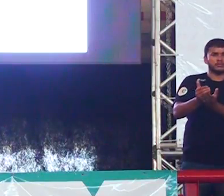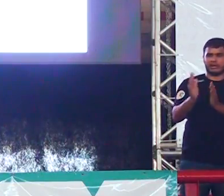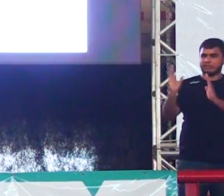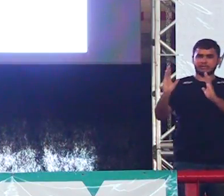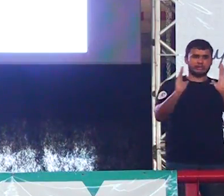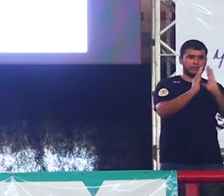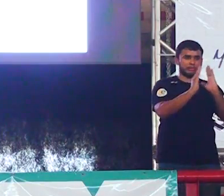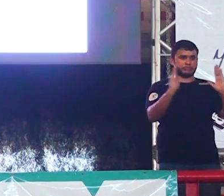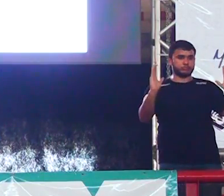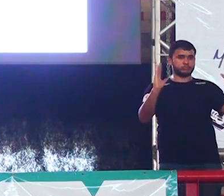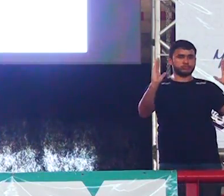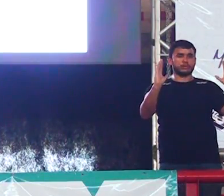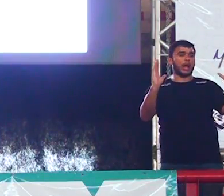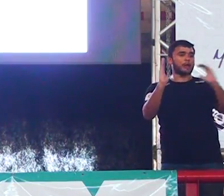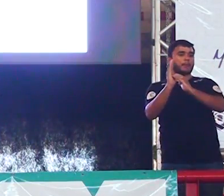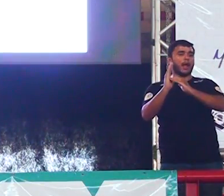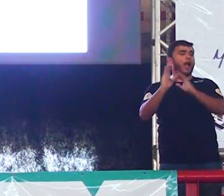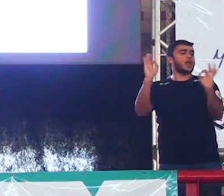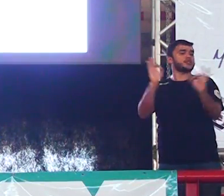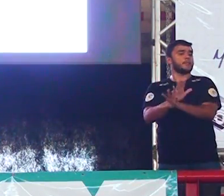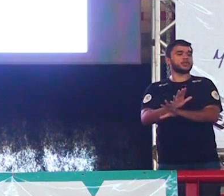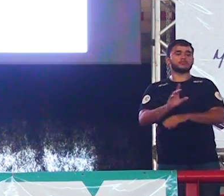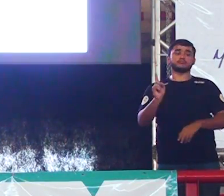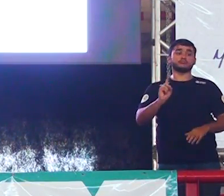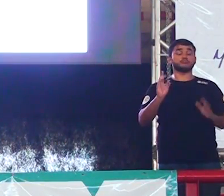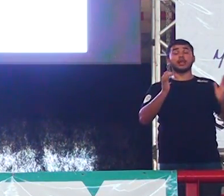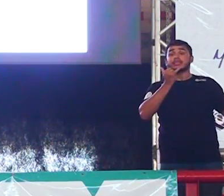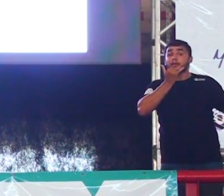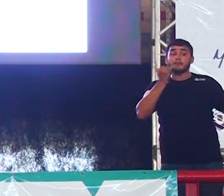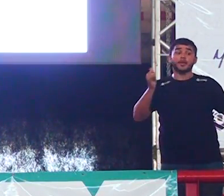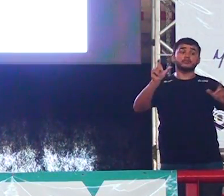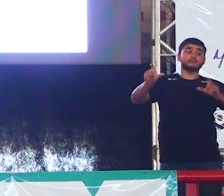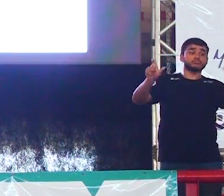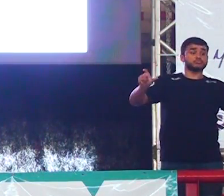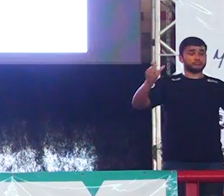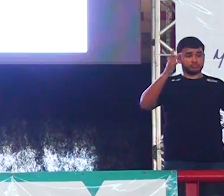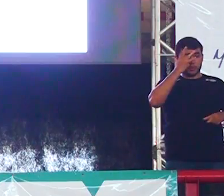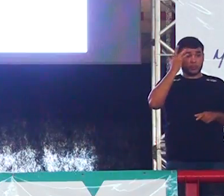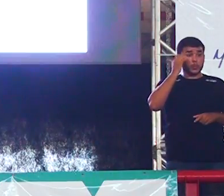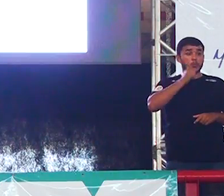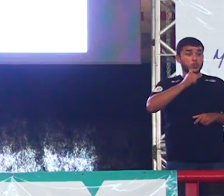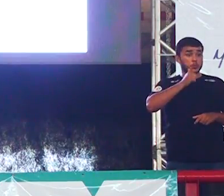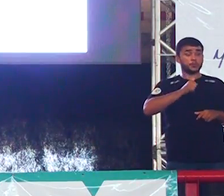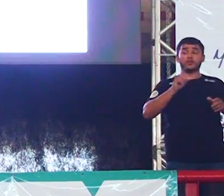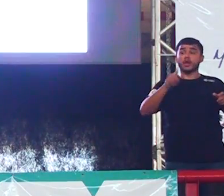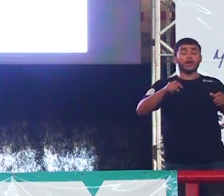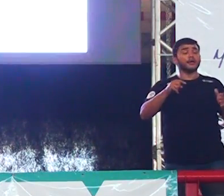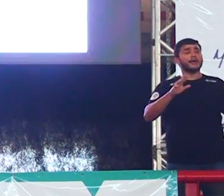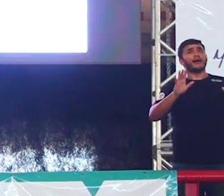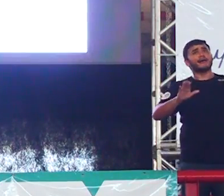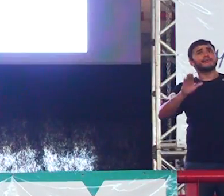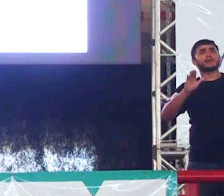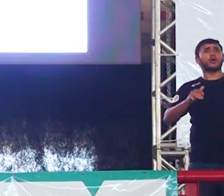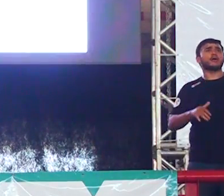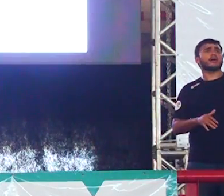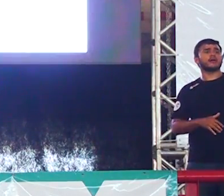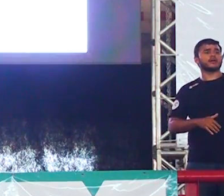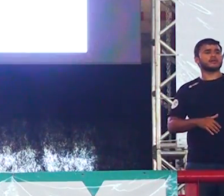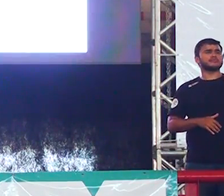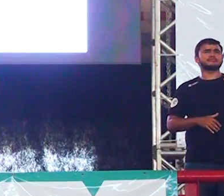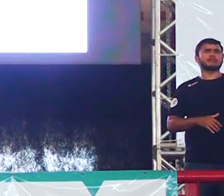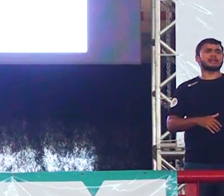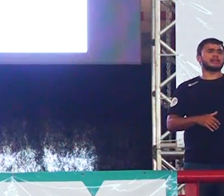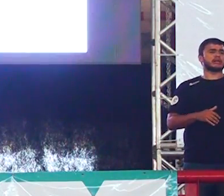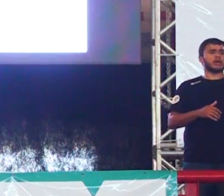a menopausa mais tarde. Isso também não é uma regra não, viu meu povo? É bom que se diga claramente isso. Então, de repente, a mulher pode começar o ciclo menstrual